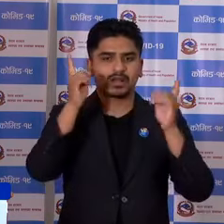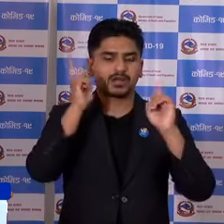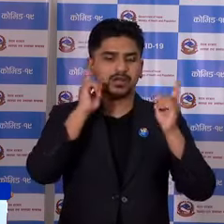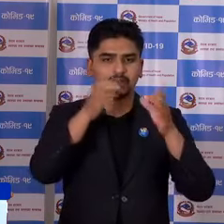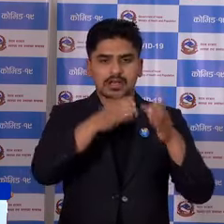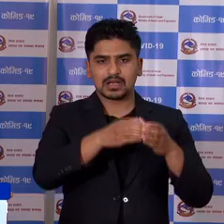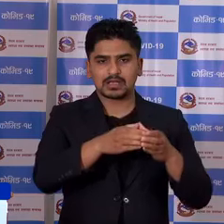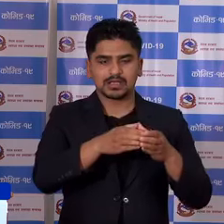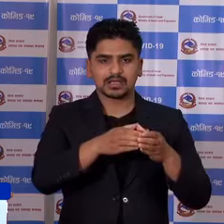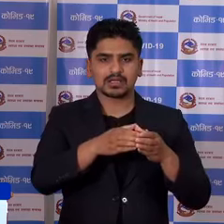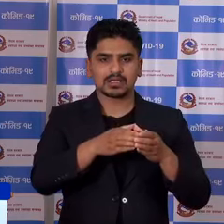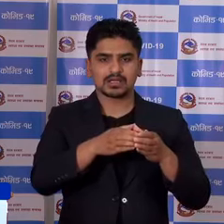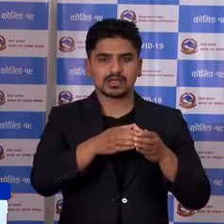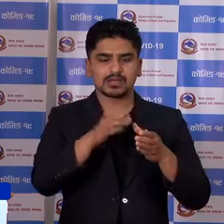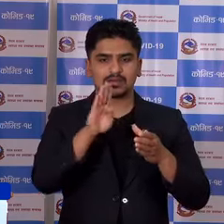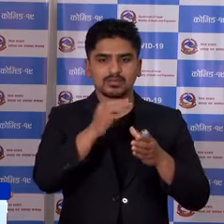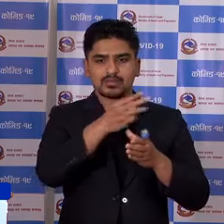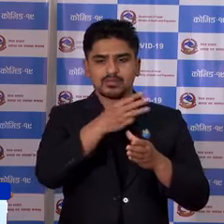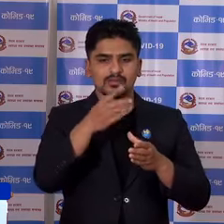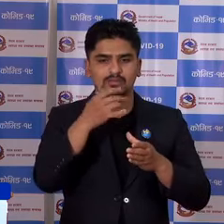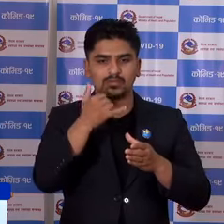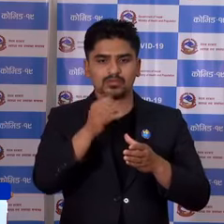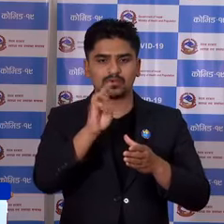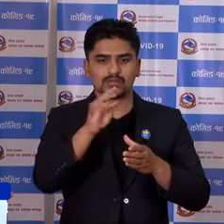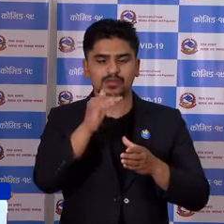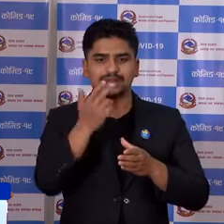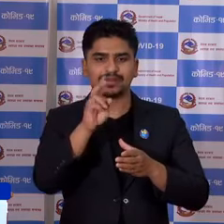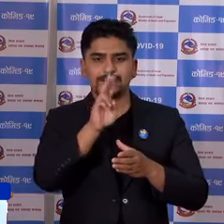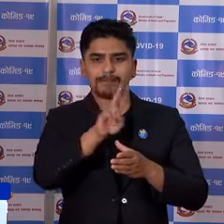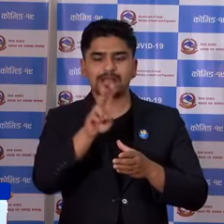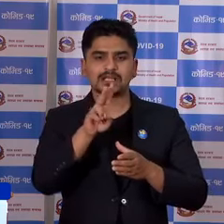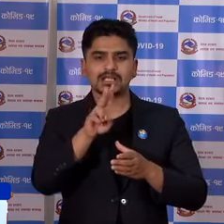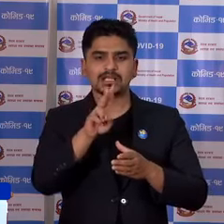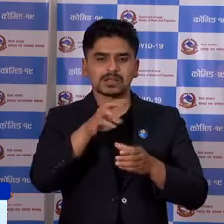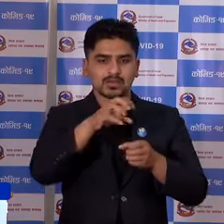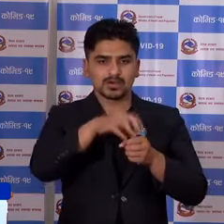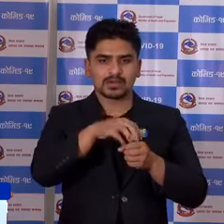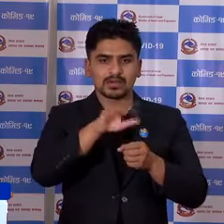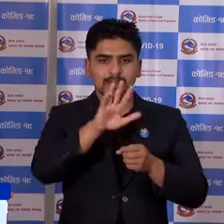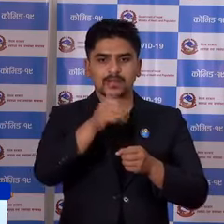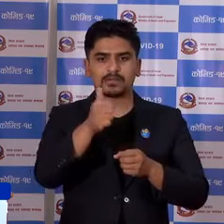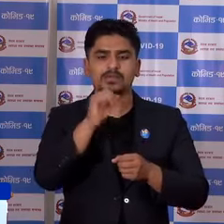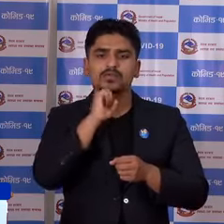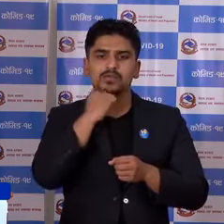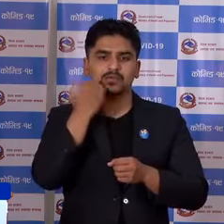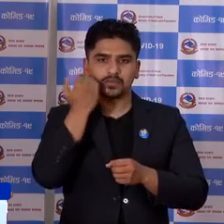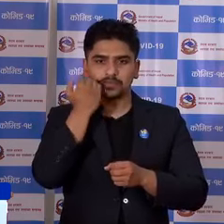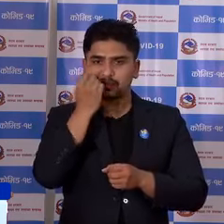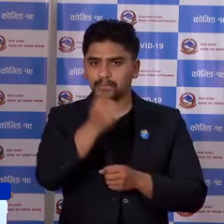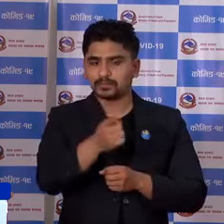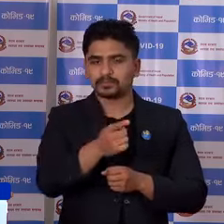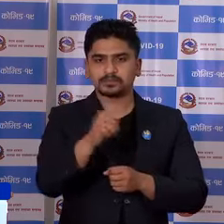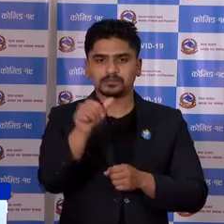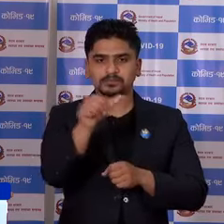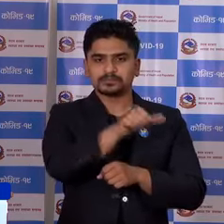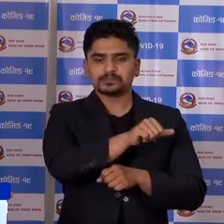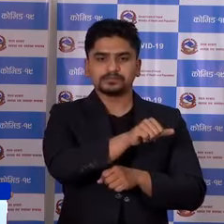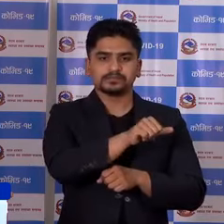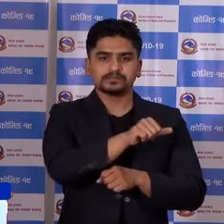महानगरपालिका बुङमती 22 56 वर्षीय पुरुष हुनुहुन्छ।